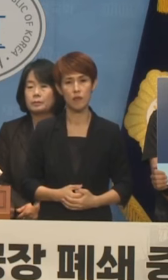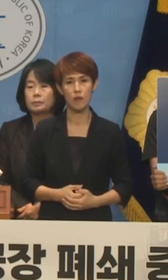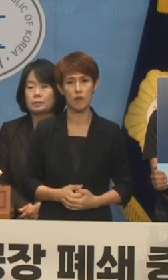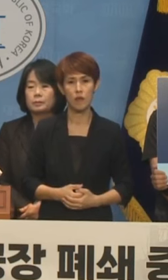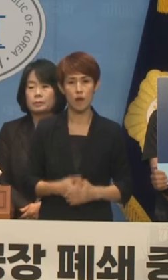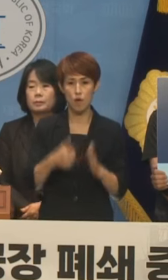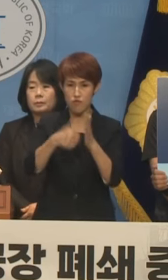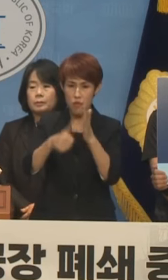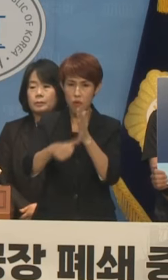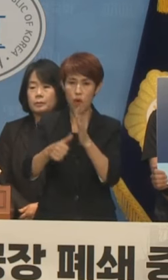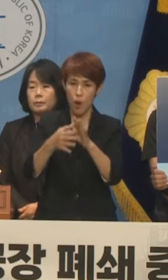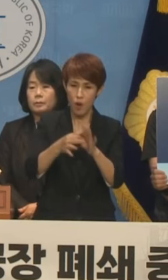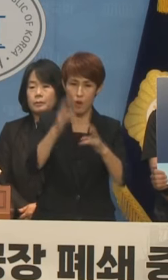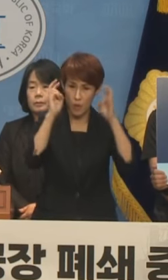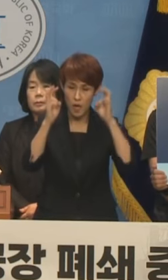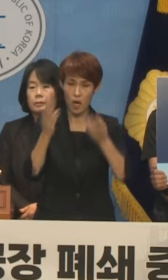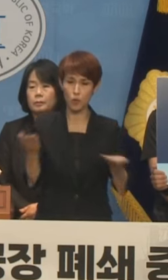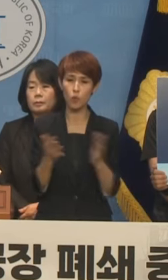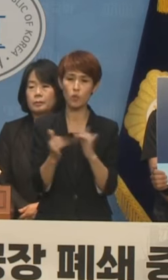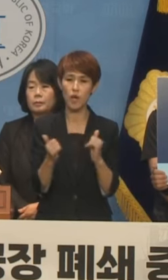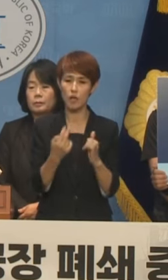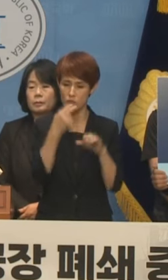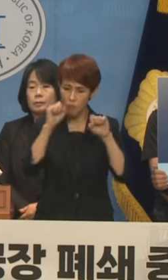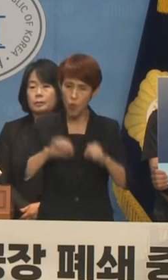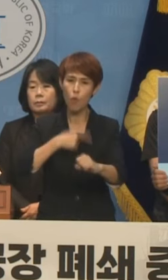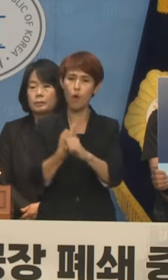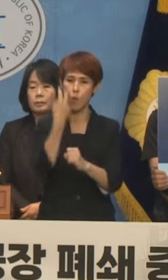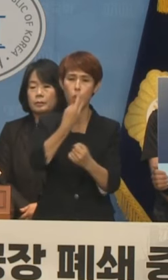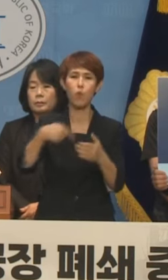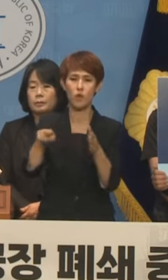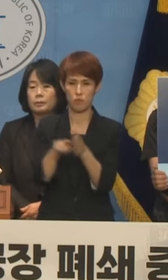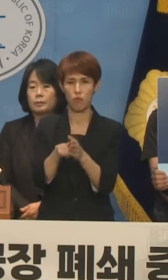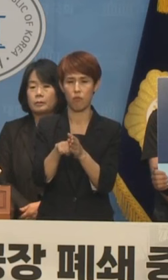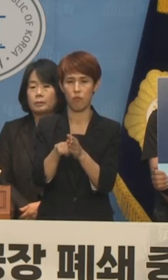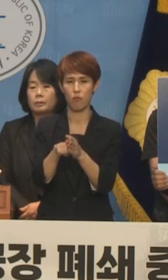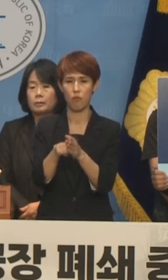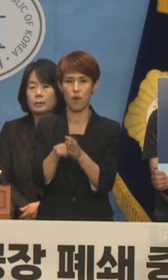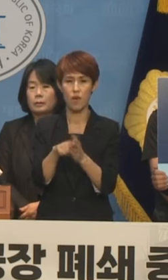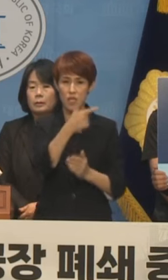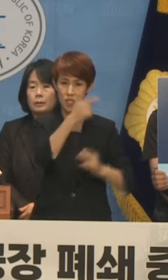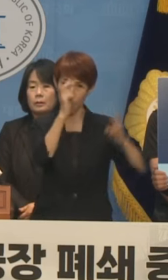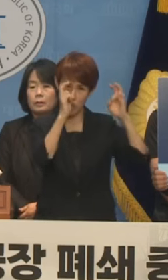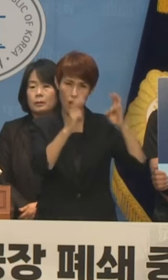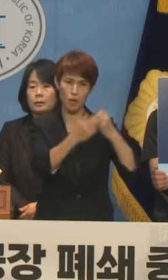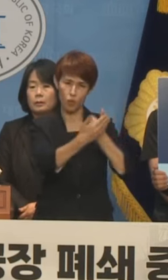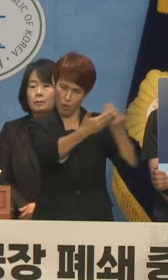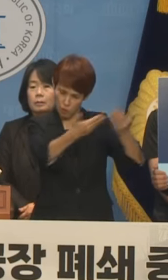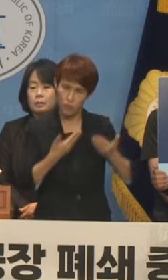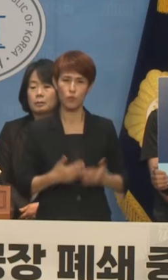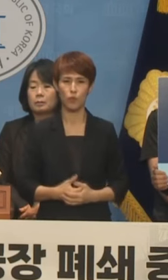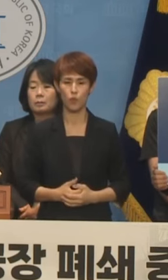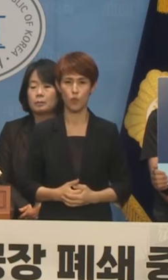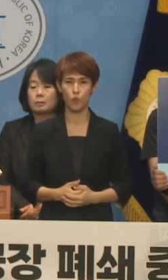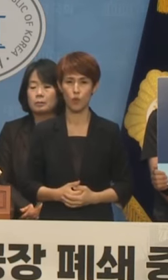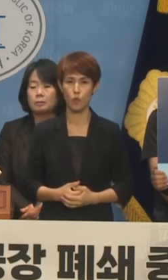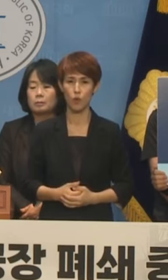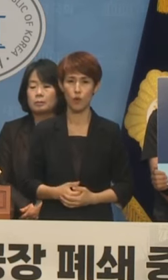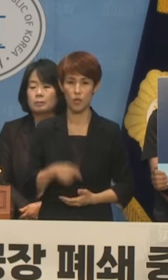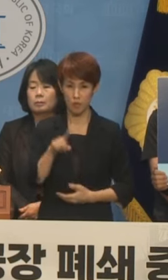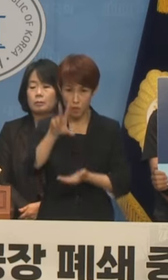부품 협력사 노동자 생존권 보호를 위해 원청 대기업이 적극적으로 나서 주십시오. 그러면